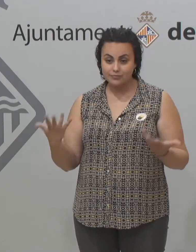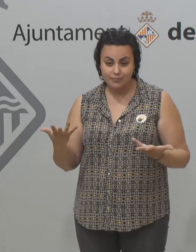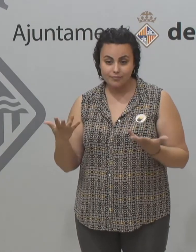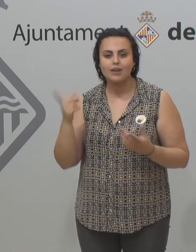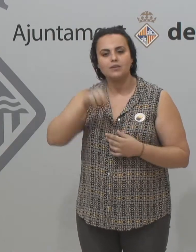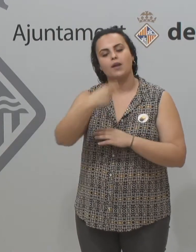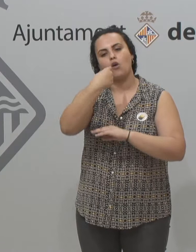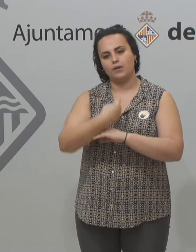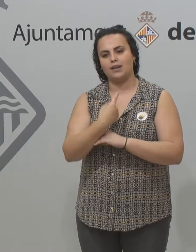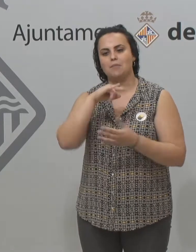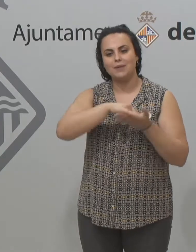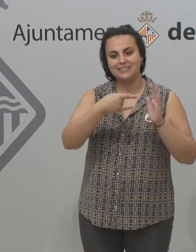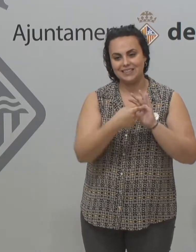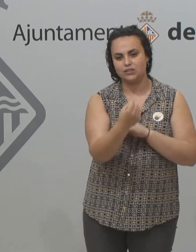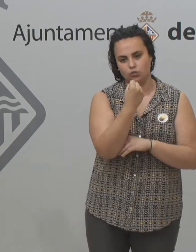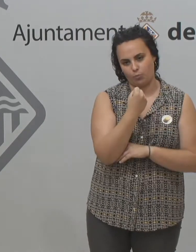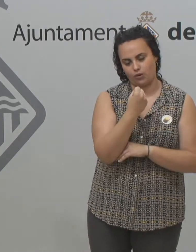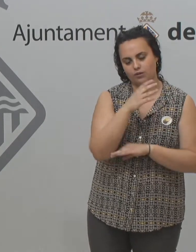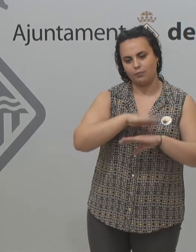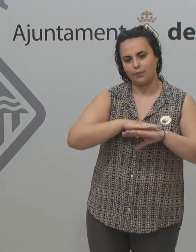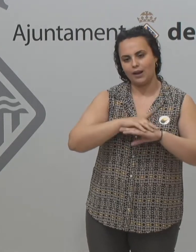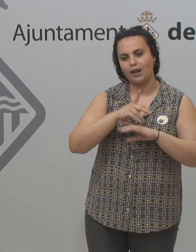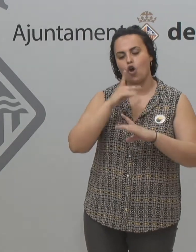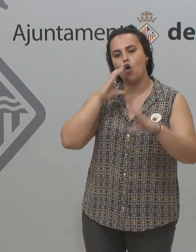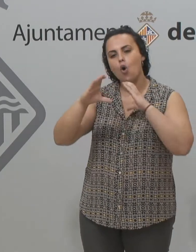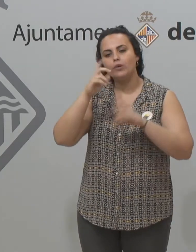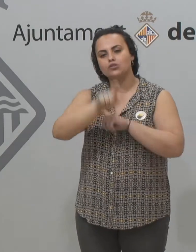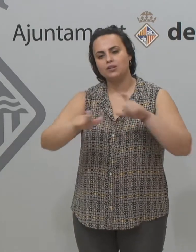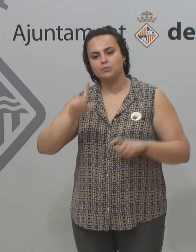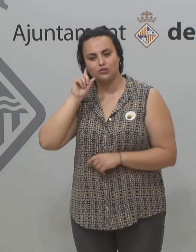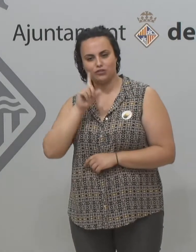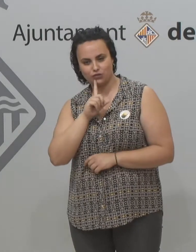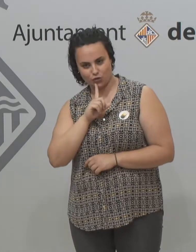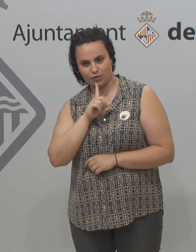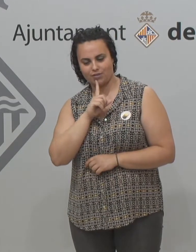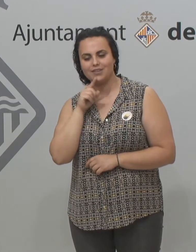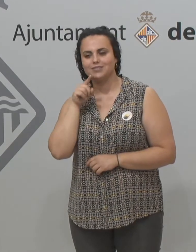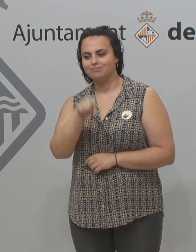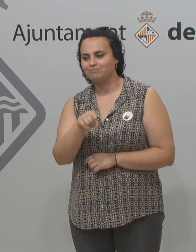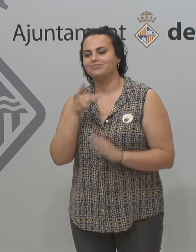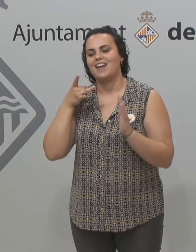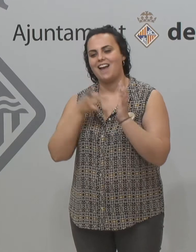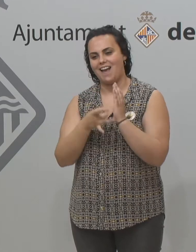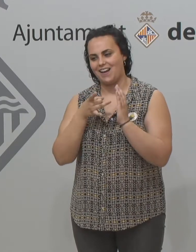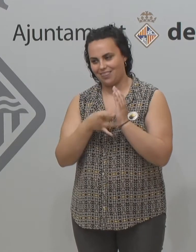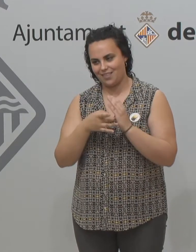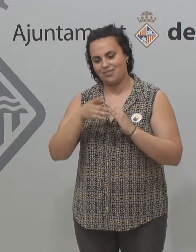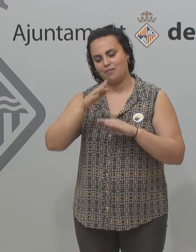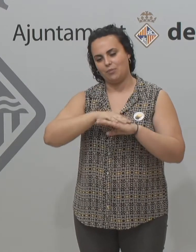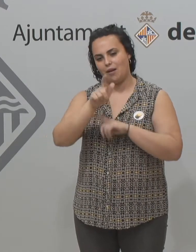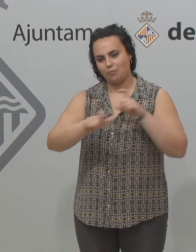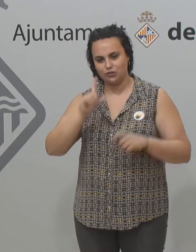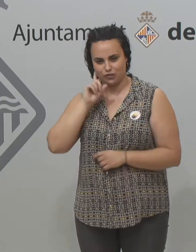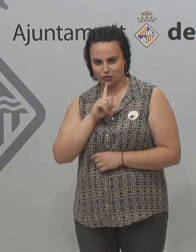els mitjans de suport necessaris perquè la comunicació amb les persones sordes sigui satisfactòria per a elles,